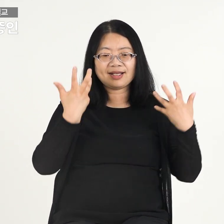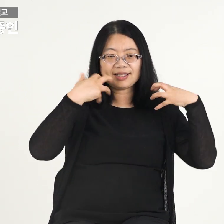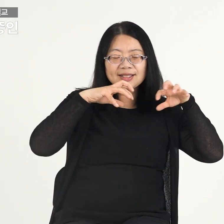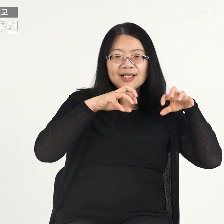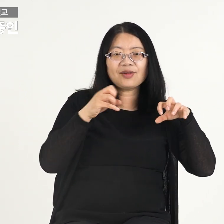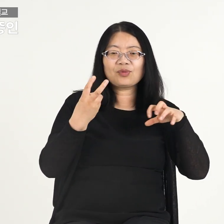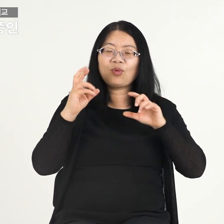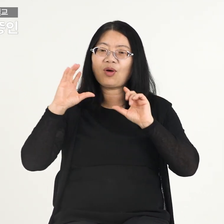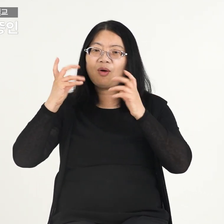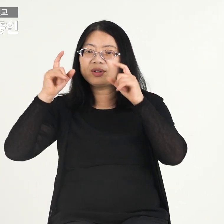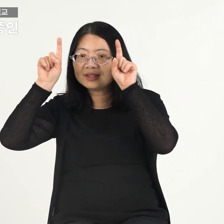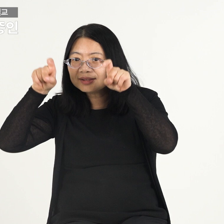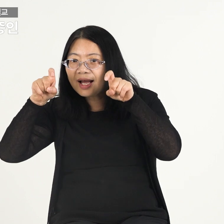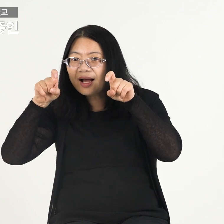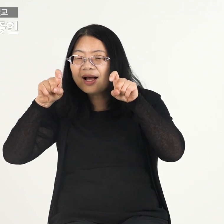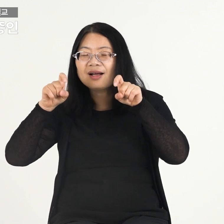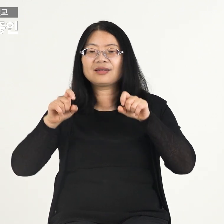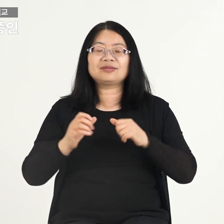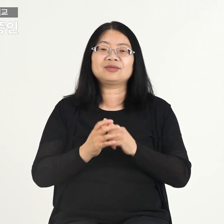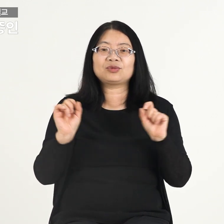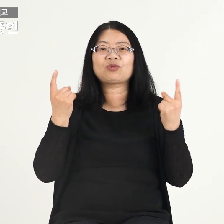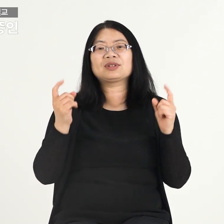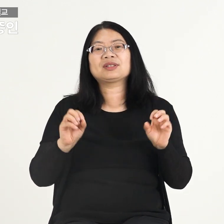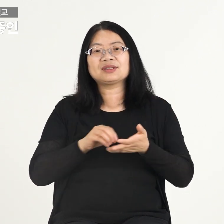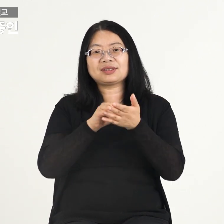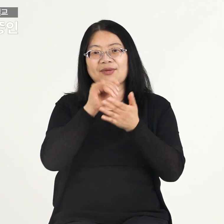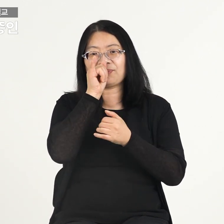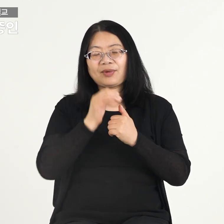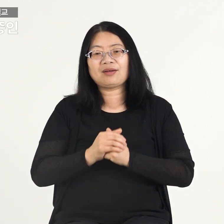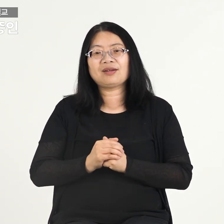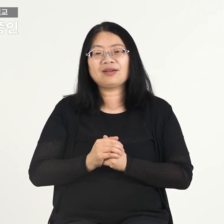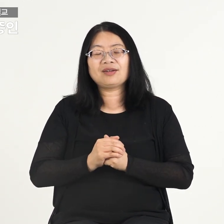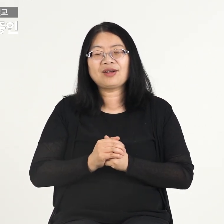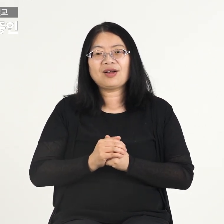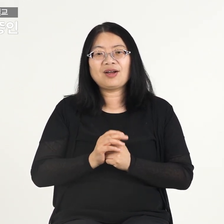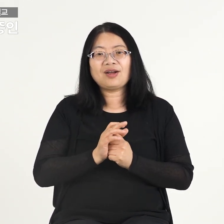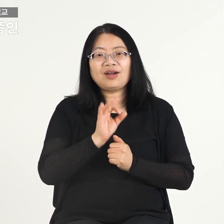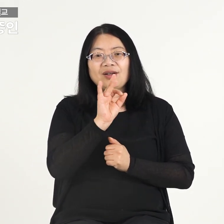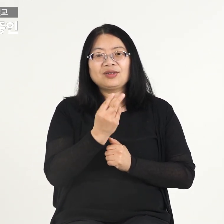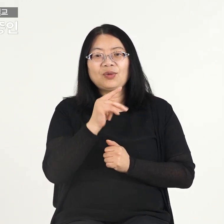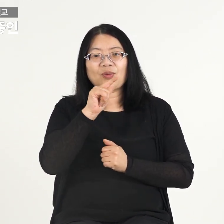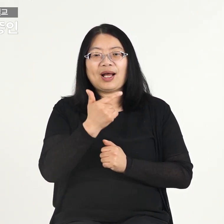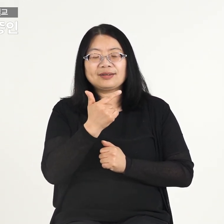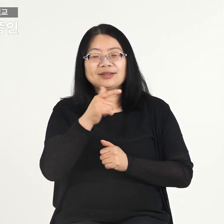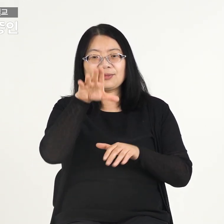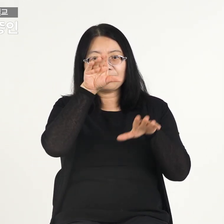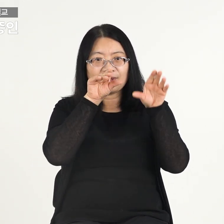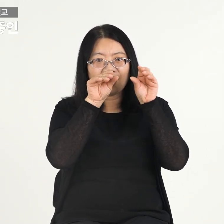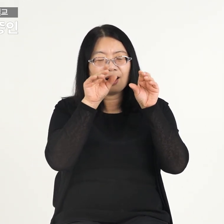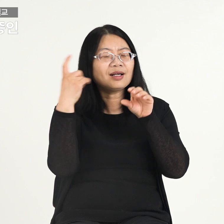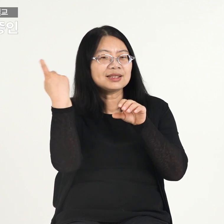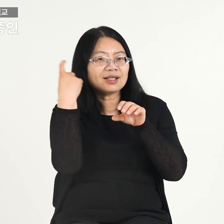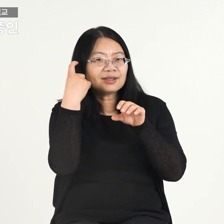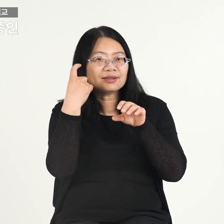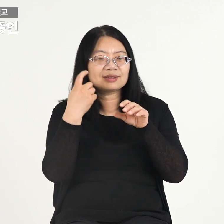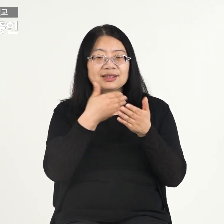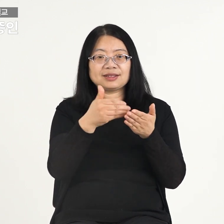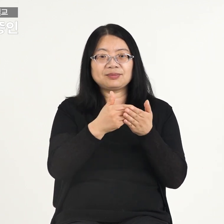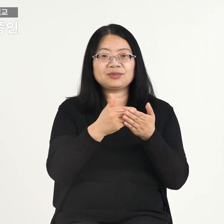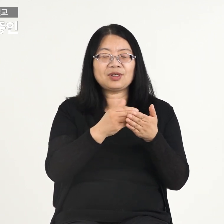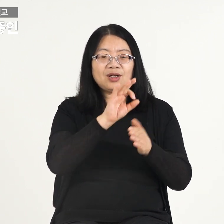어린 양. 요한이 들었던 그림은 사자, 유다의